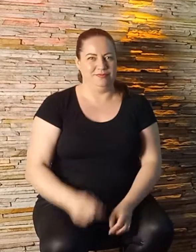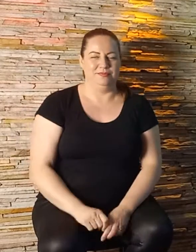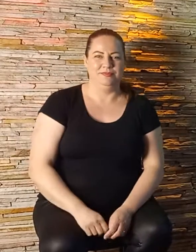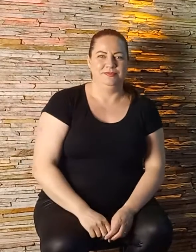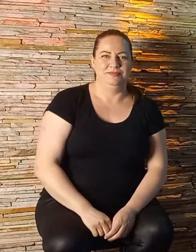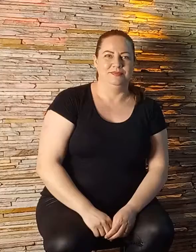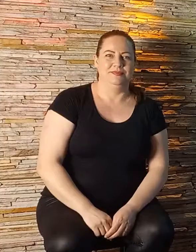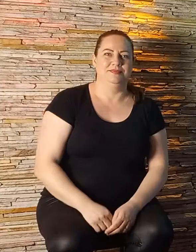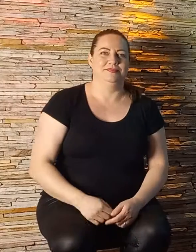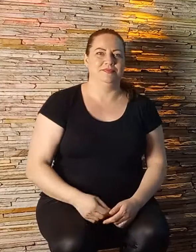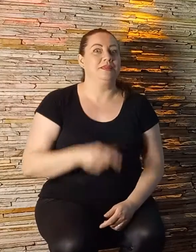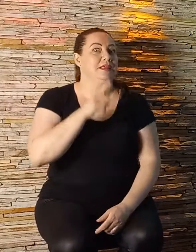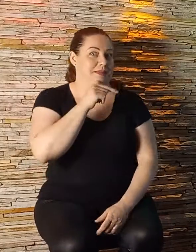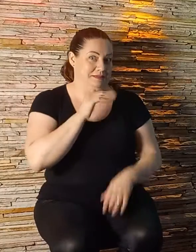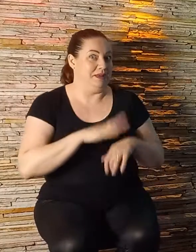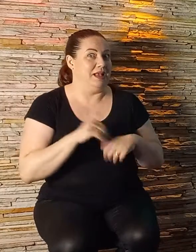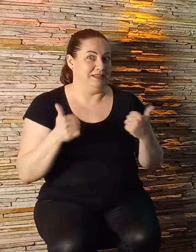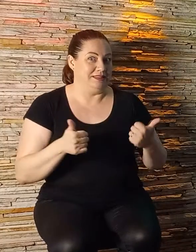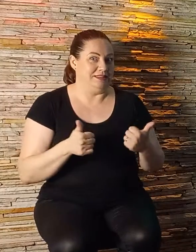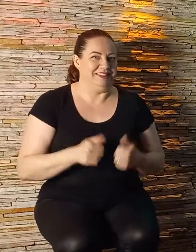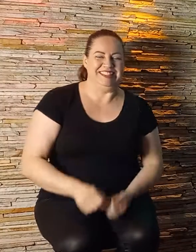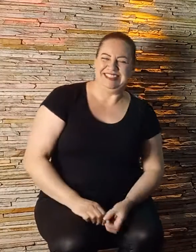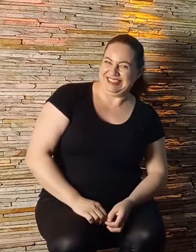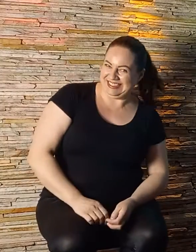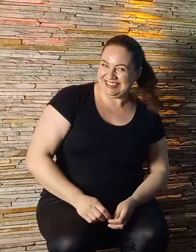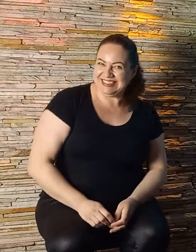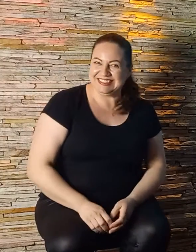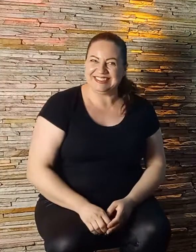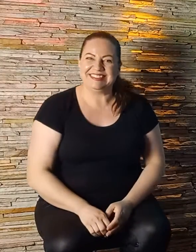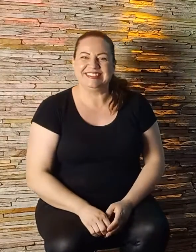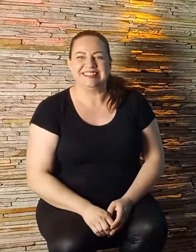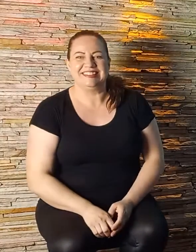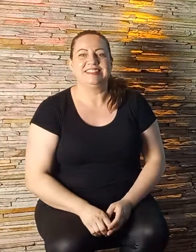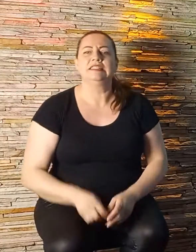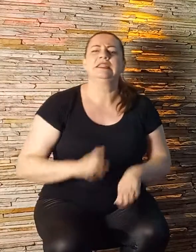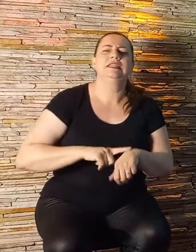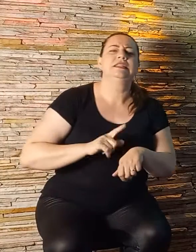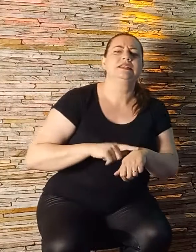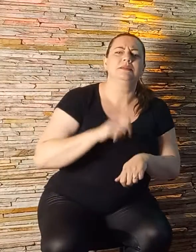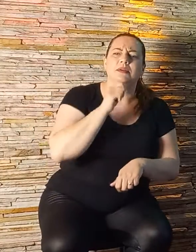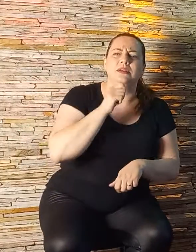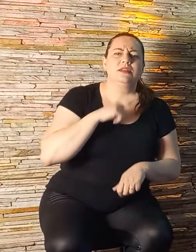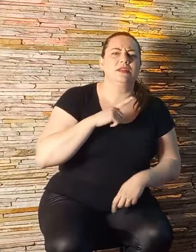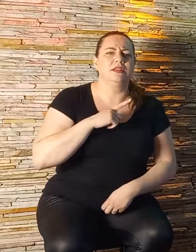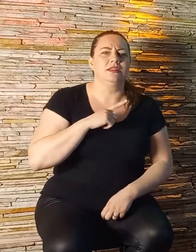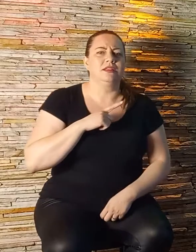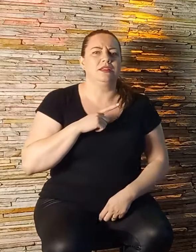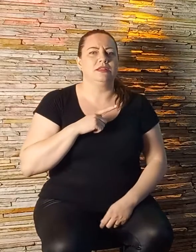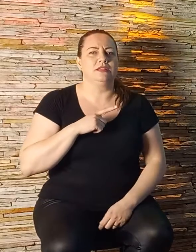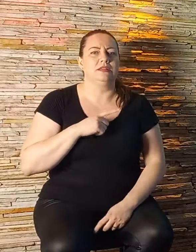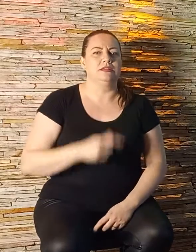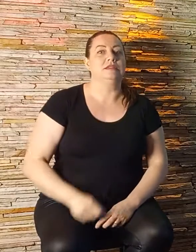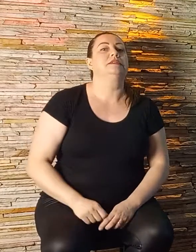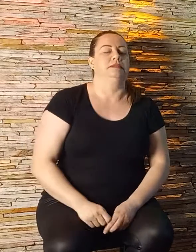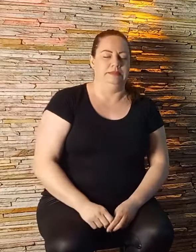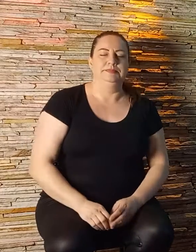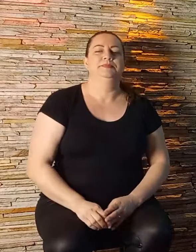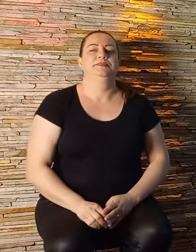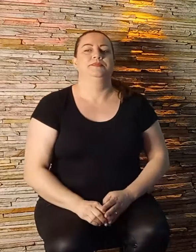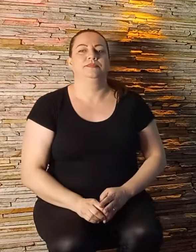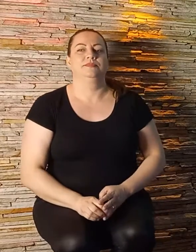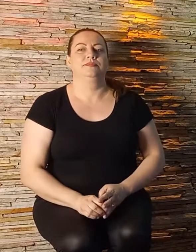a gente vamos tomar casa na água vamos molhar bico quanto tempo temos meu amor tá